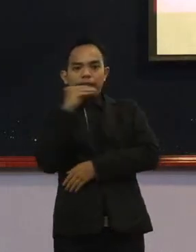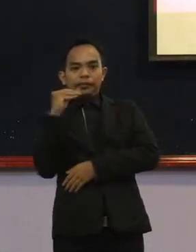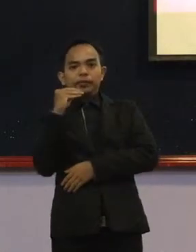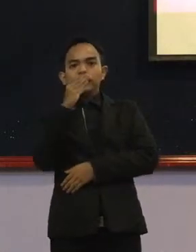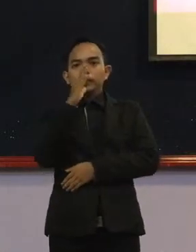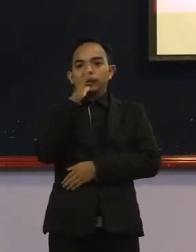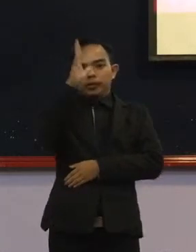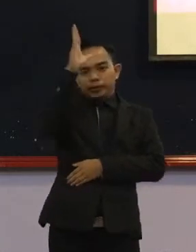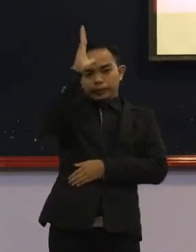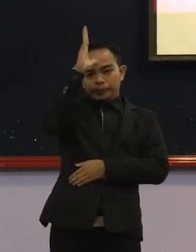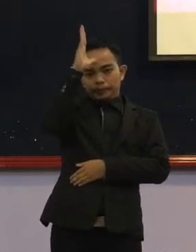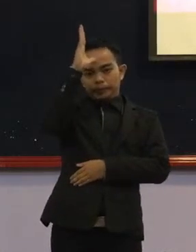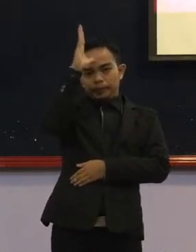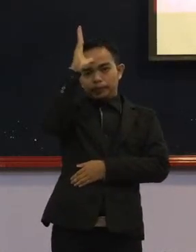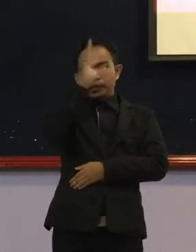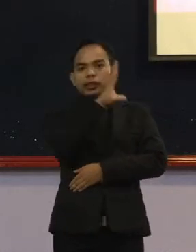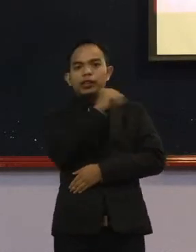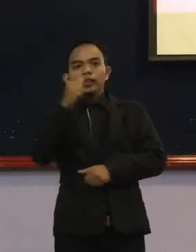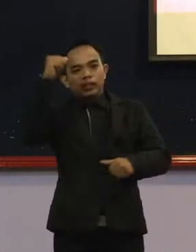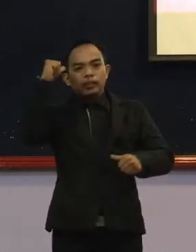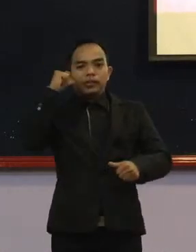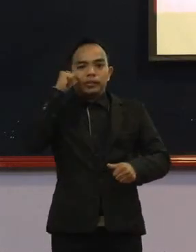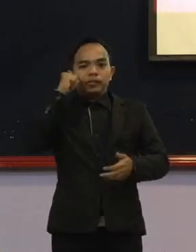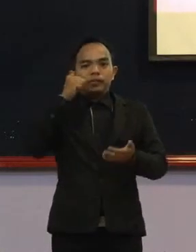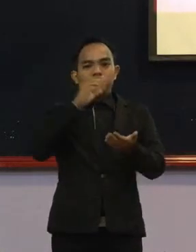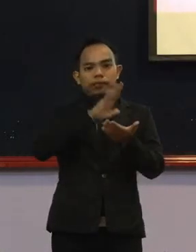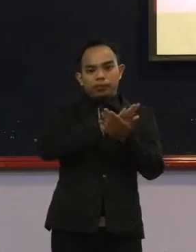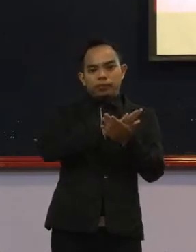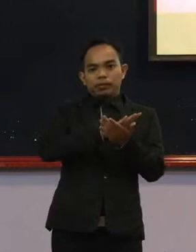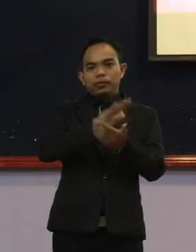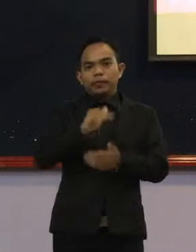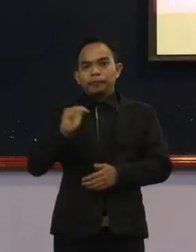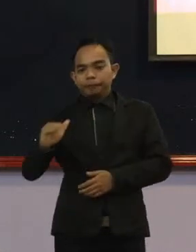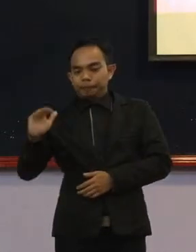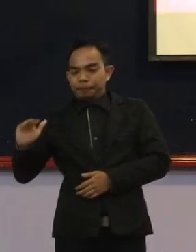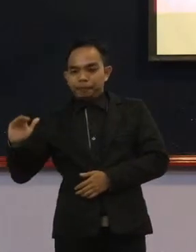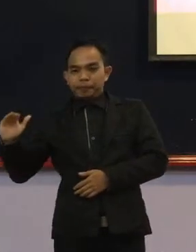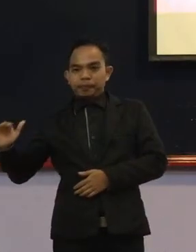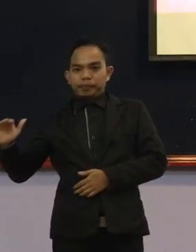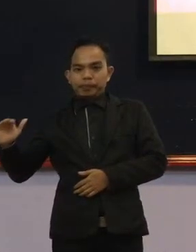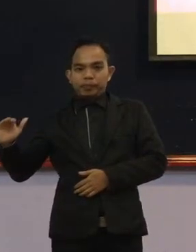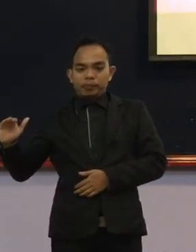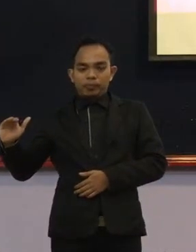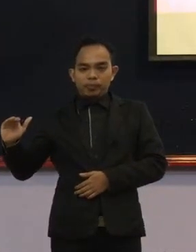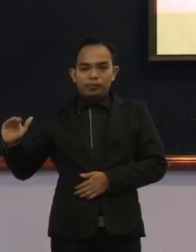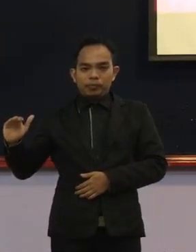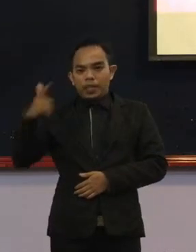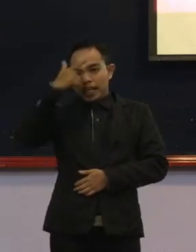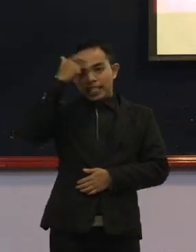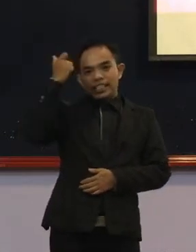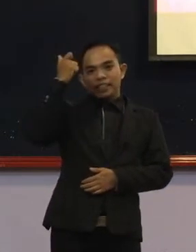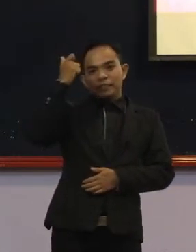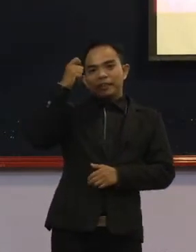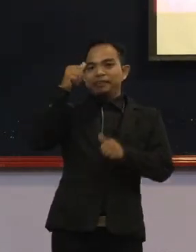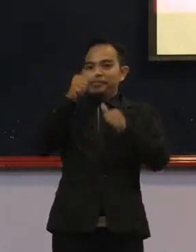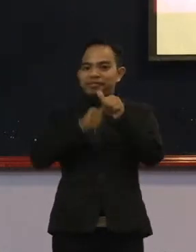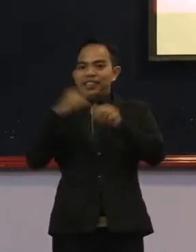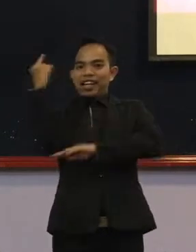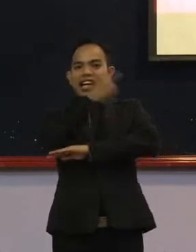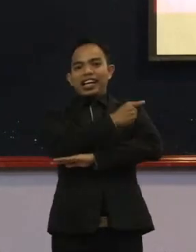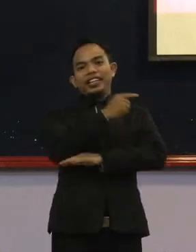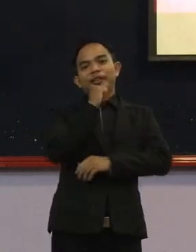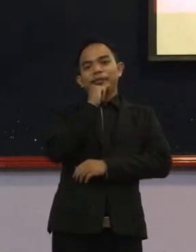وأبيه وصاحبته وبنيه لكل امرئ منهم